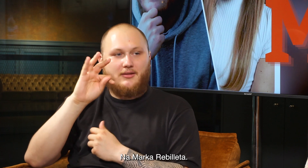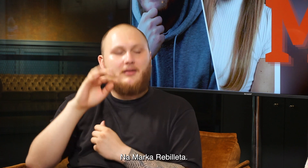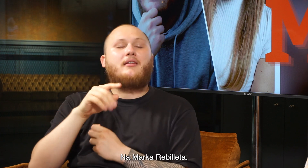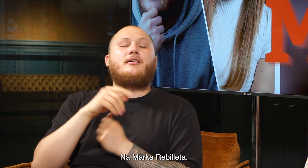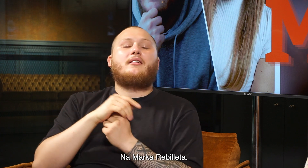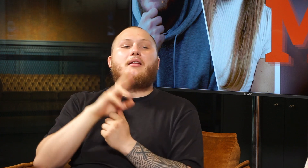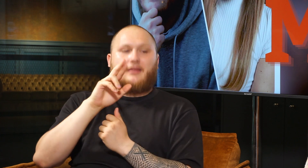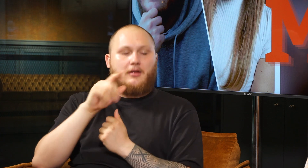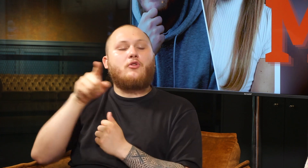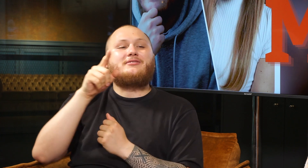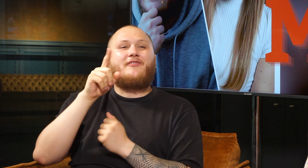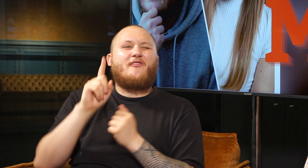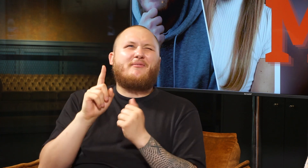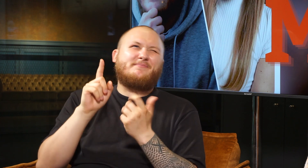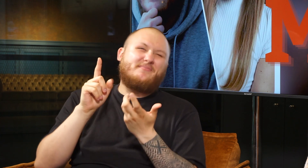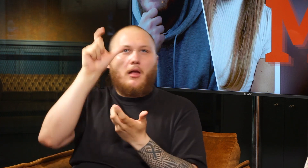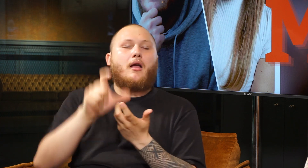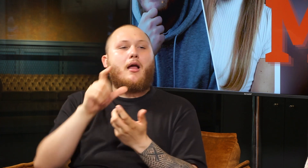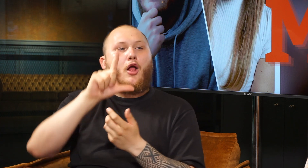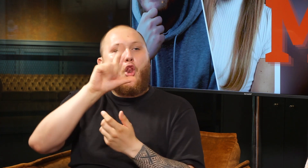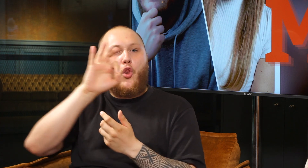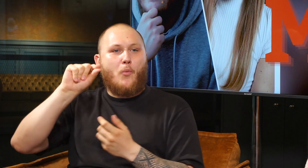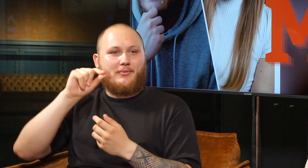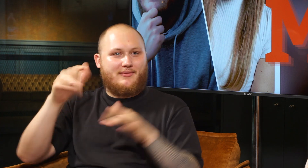Na Marka Ribetta.